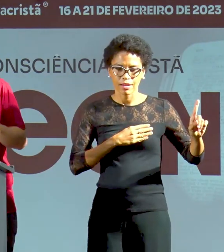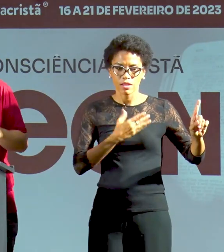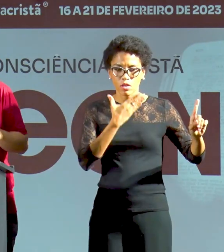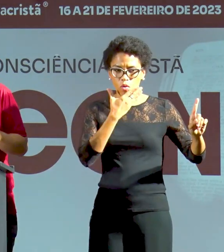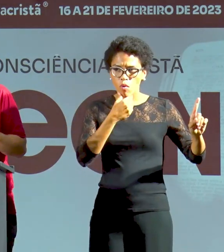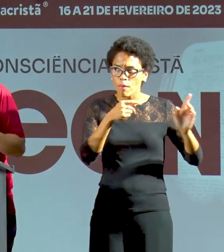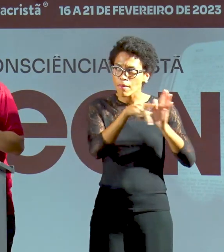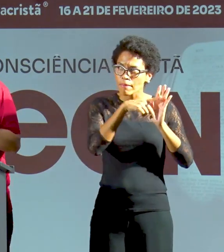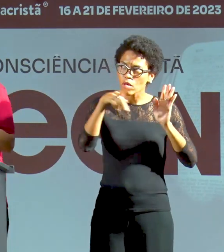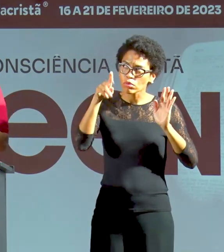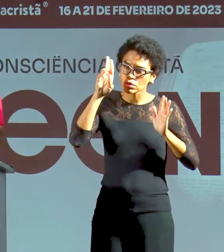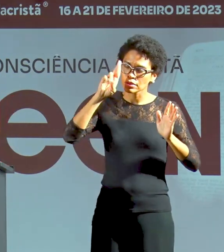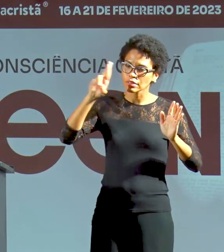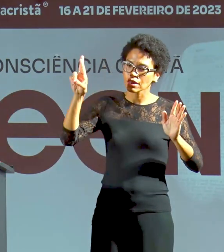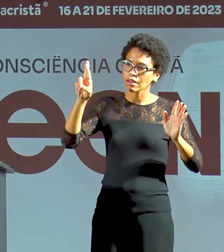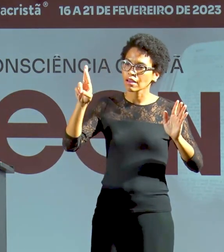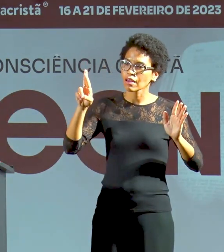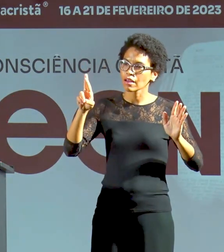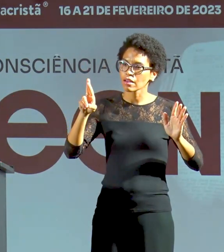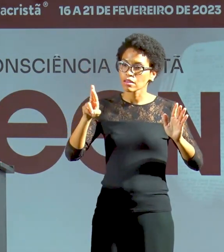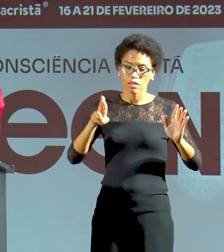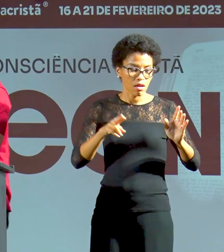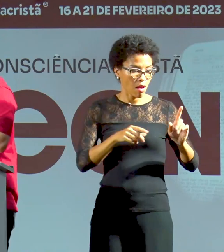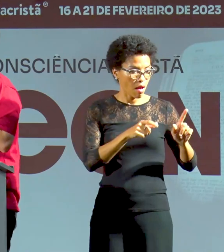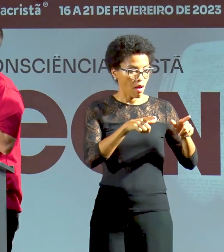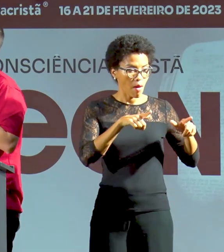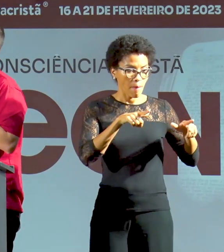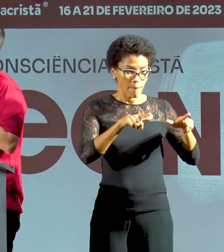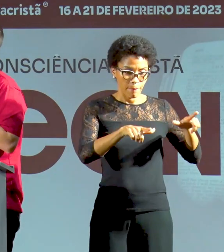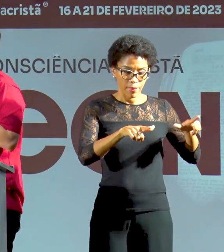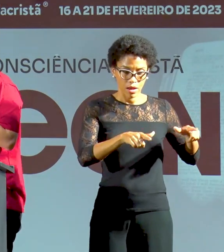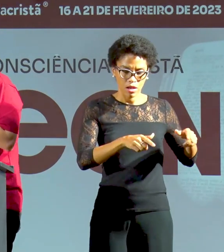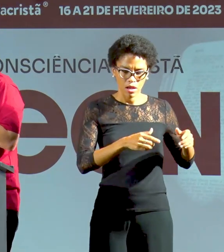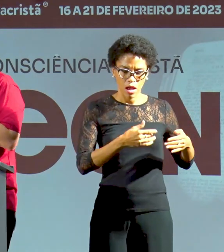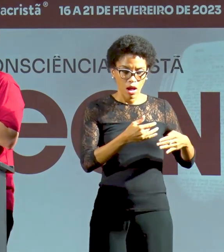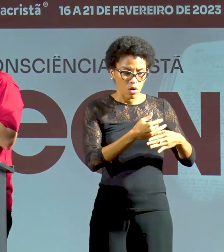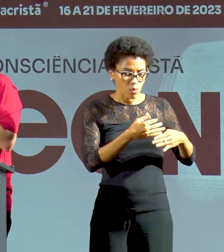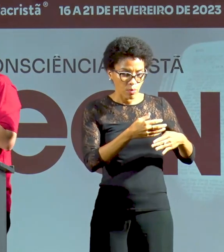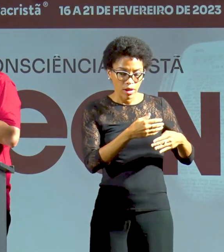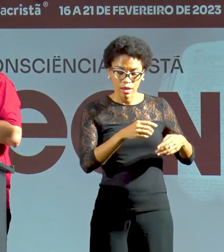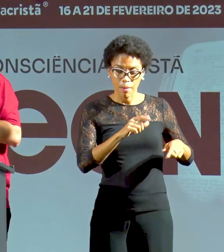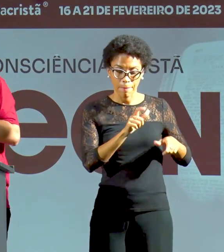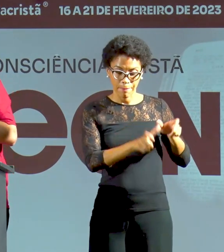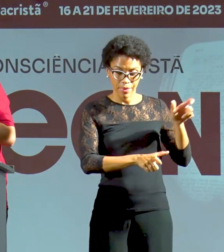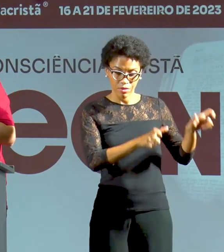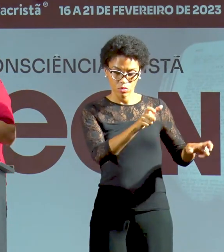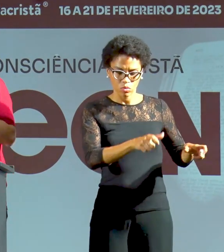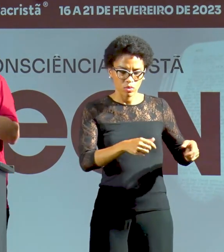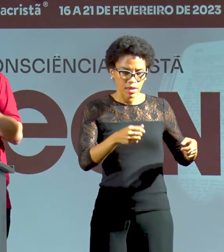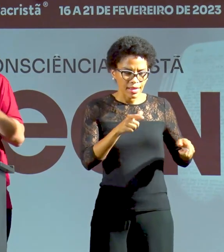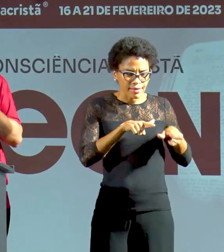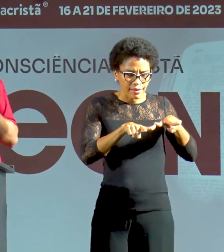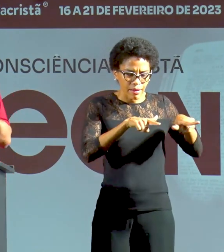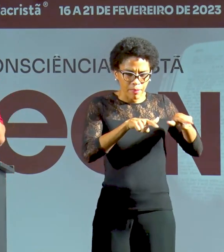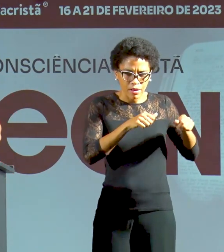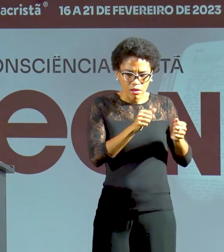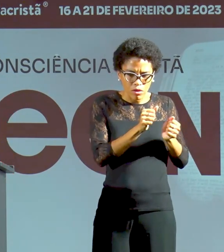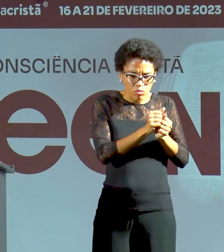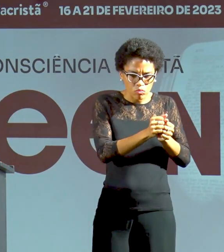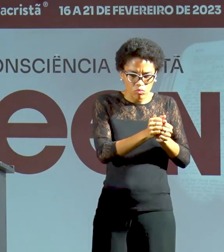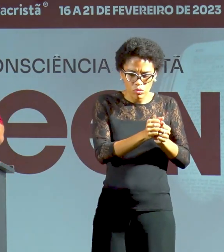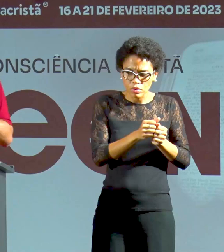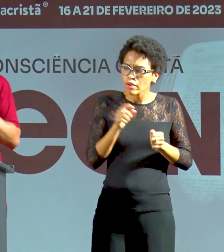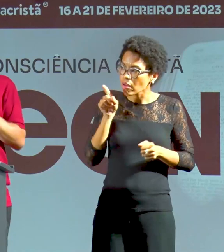seus funcionários reconheciam que ele era reconhecia que ele era um homem de Deus dois tementes ao Senhor e dois trabalhadores